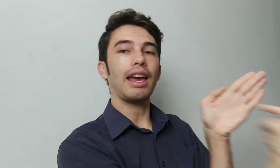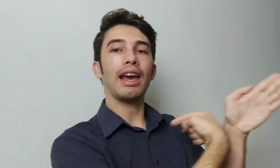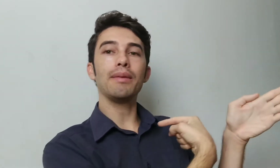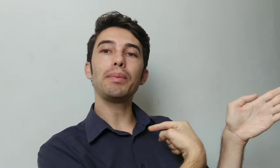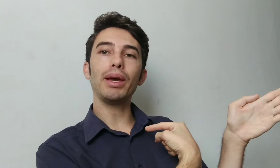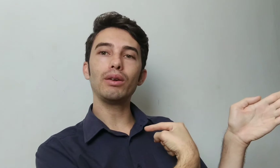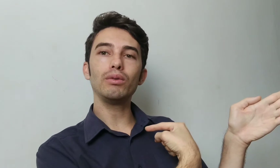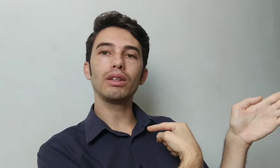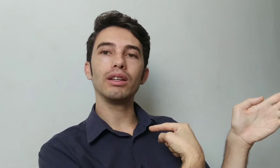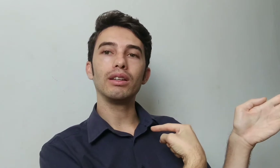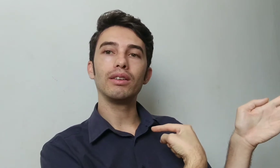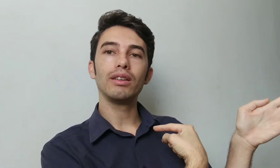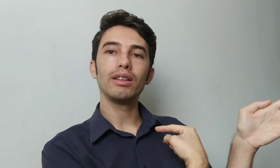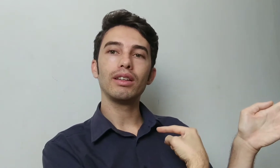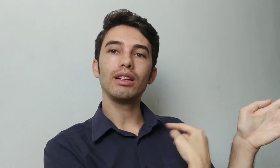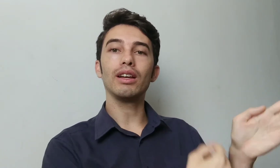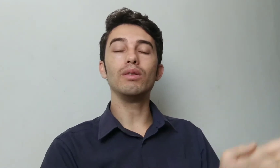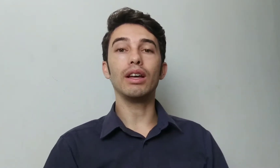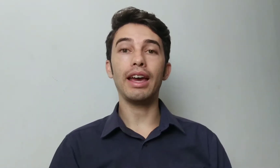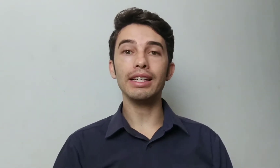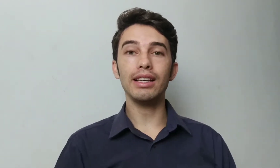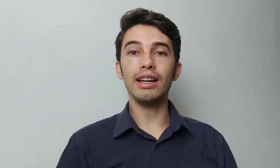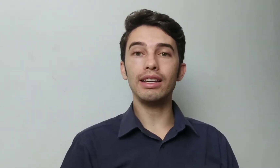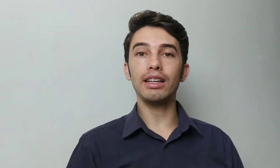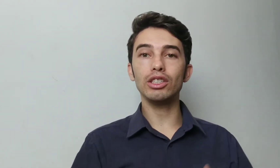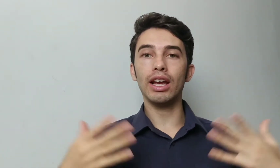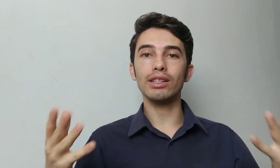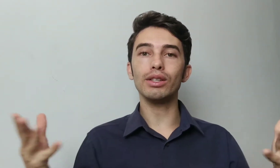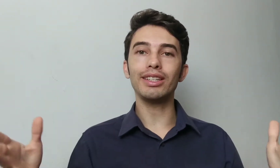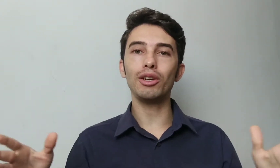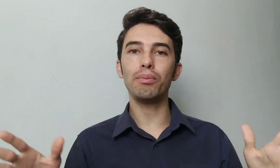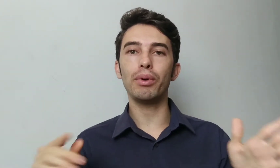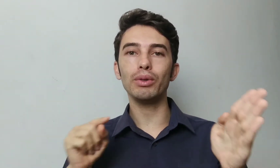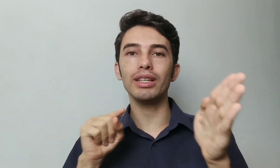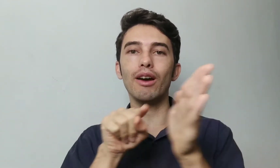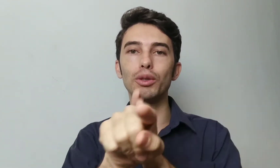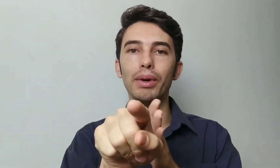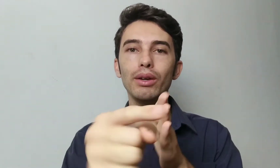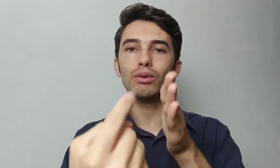ela me pergunta. Então, essa é a linha de raciocínio para o sinal de pergunta.